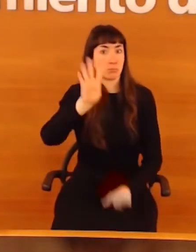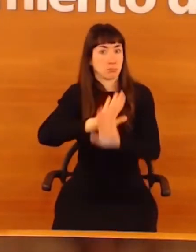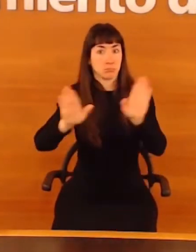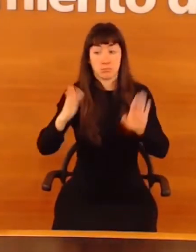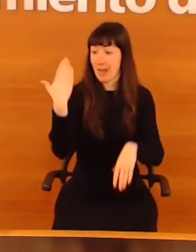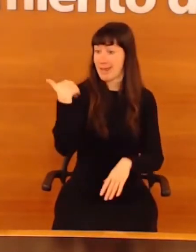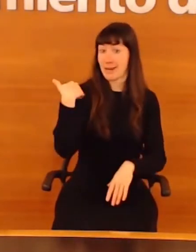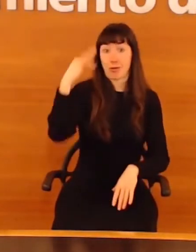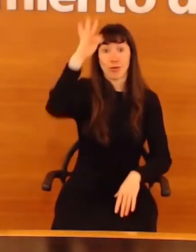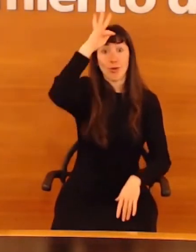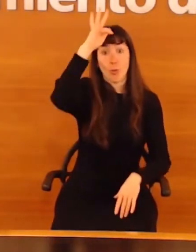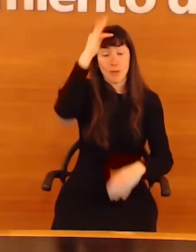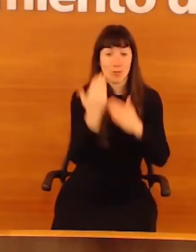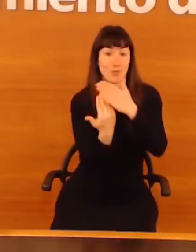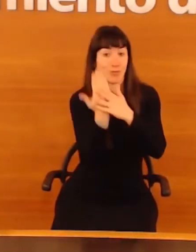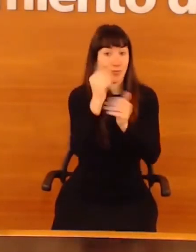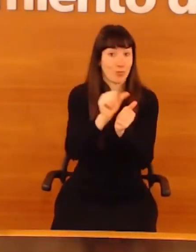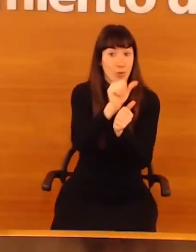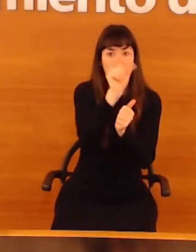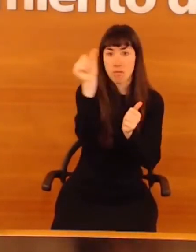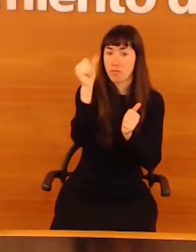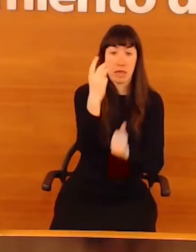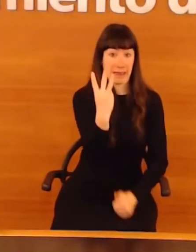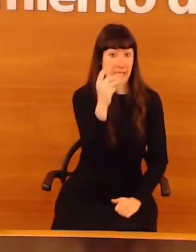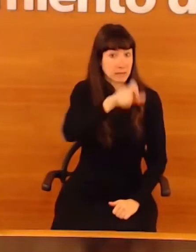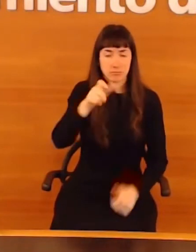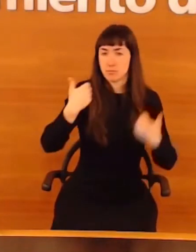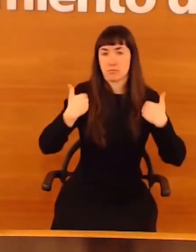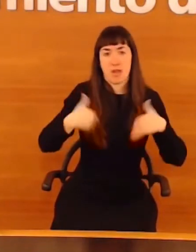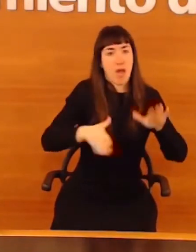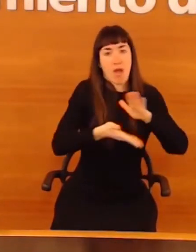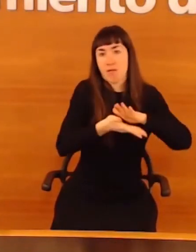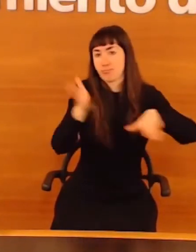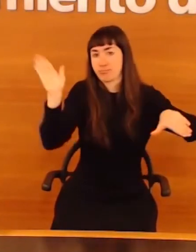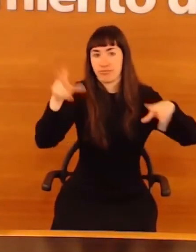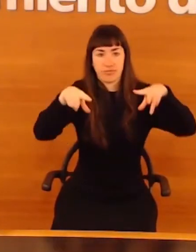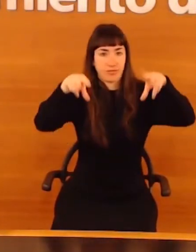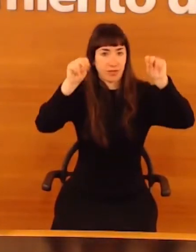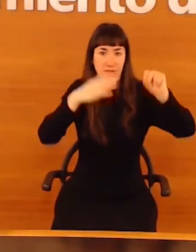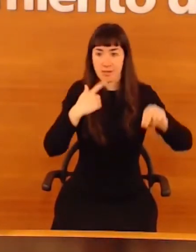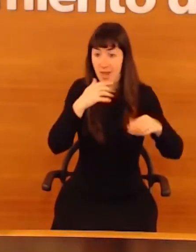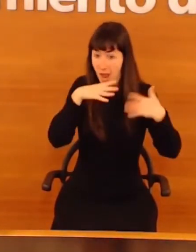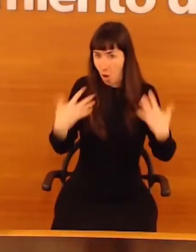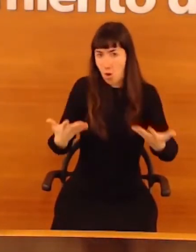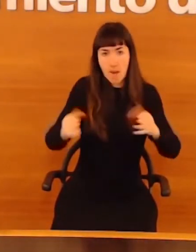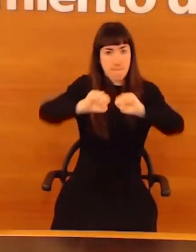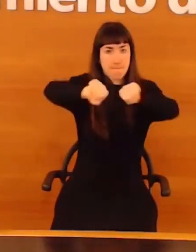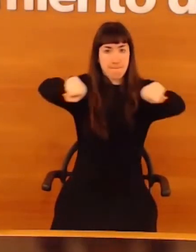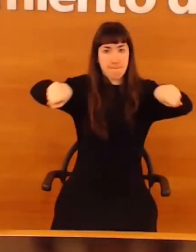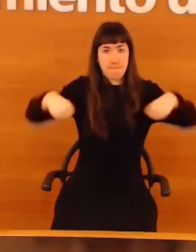ayer domingo, a lo largo de la mañana de ayer domingo, dejaron las instalaciones del albergue de peregrinos. En este